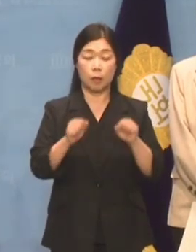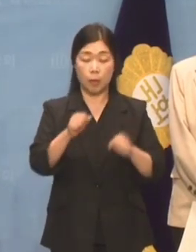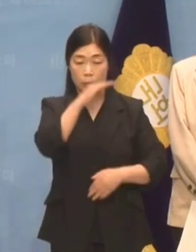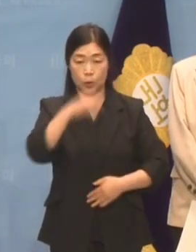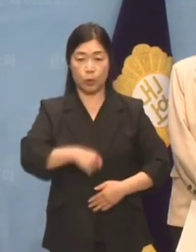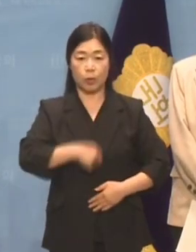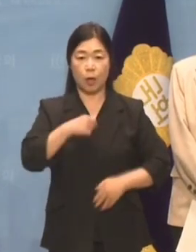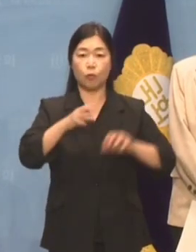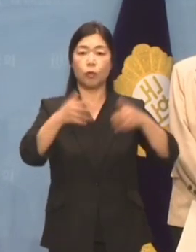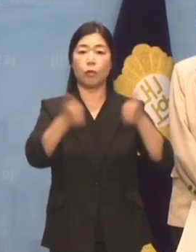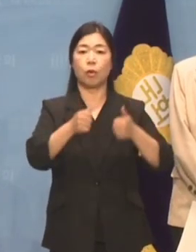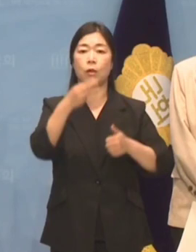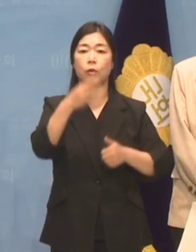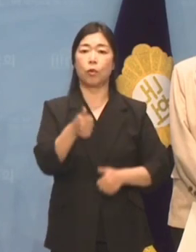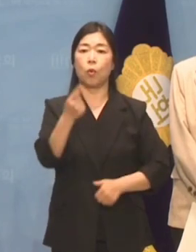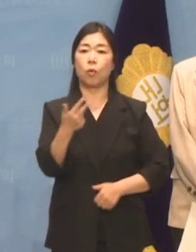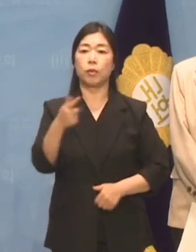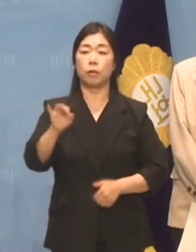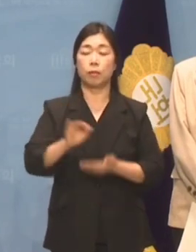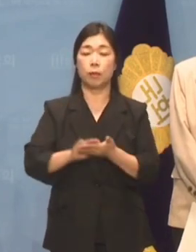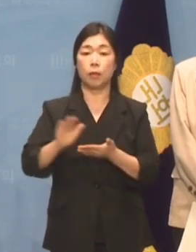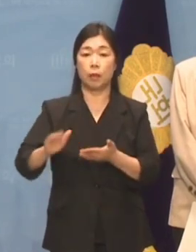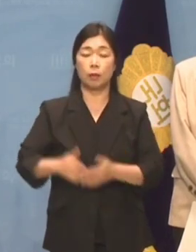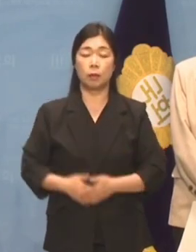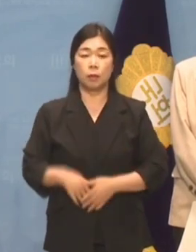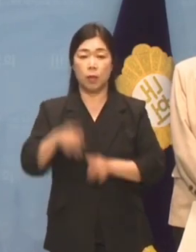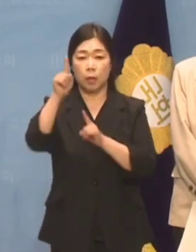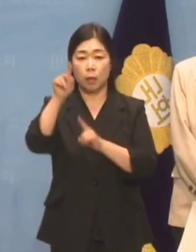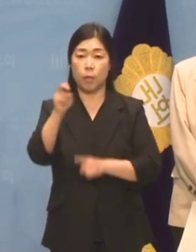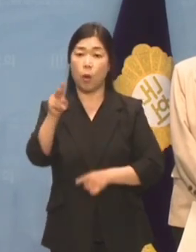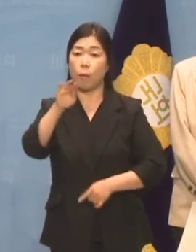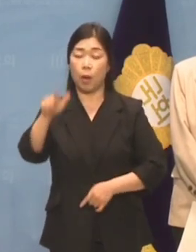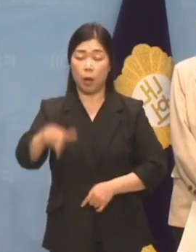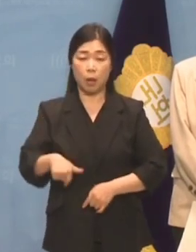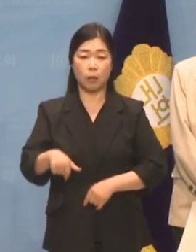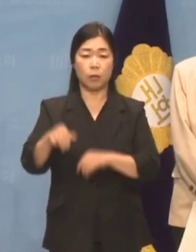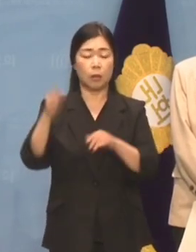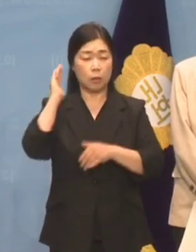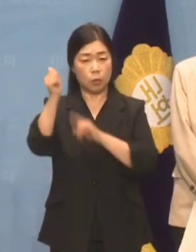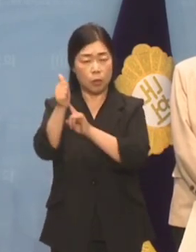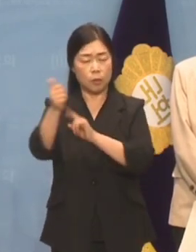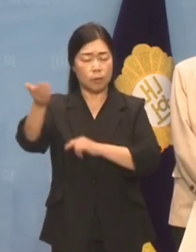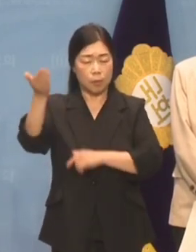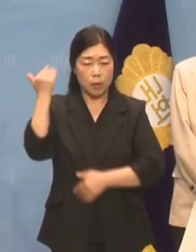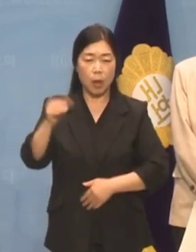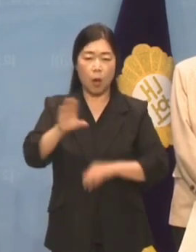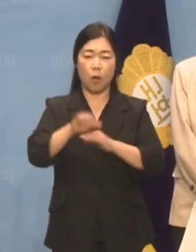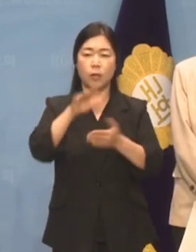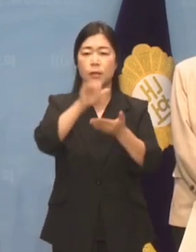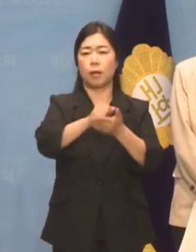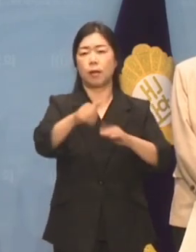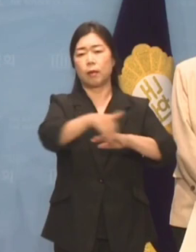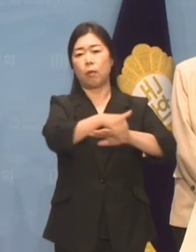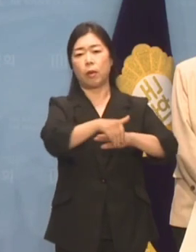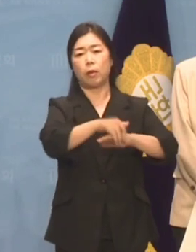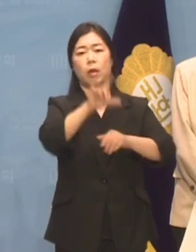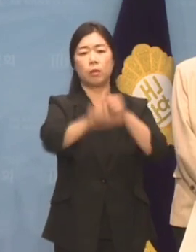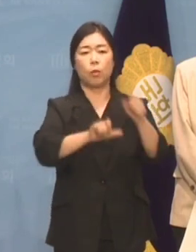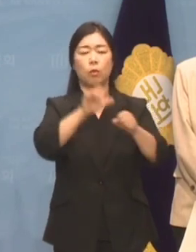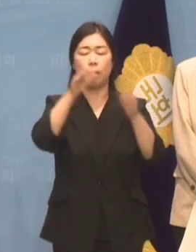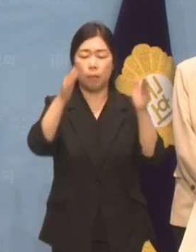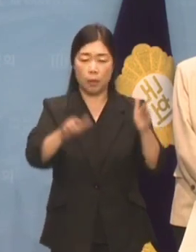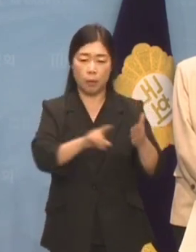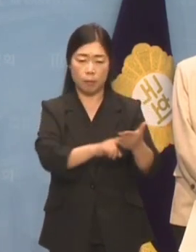안녕하십니까. 정의당 국회의원 류호정입니다. 이명박 정부의 언론 장악 프로젝트가 15년 만에